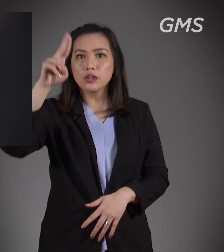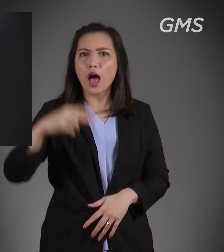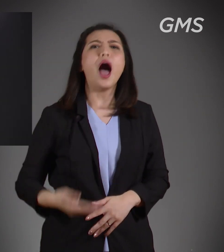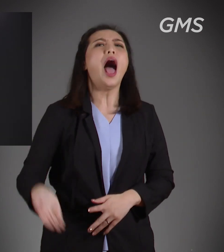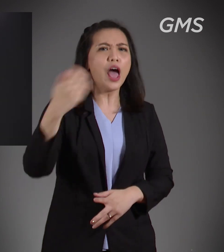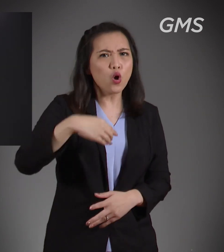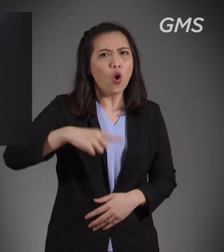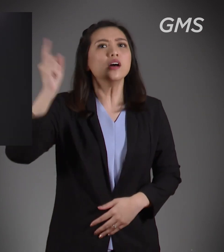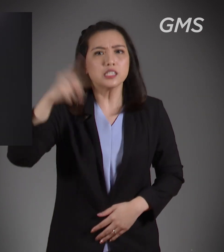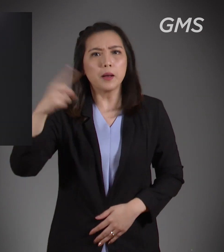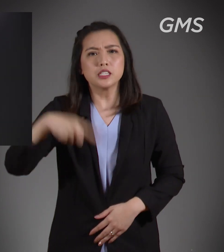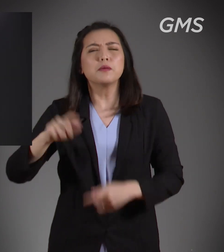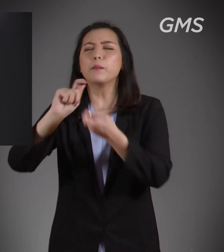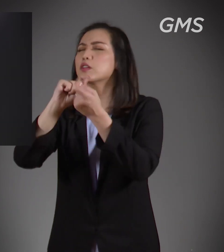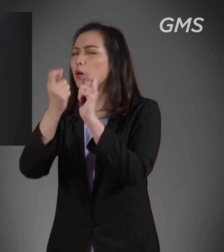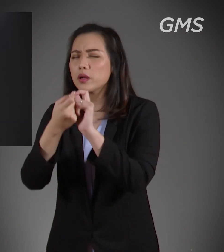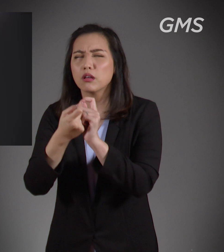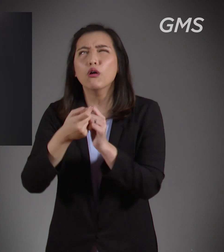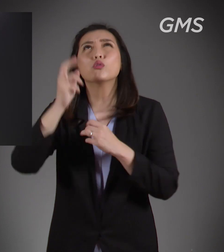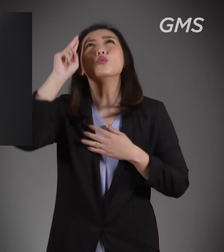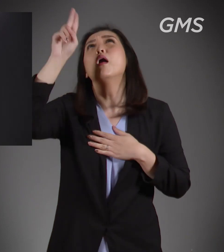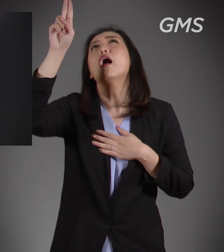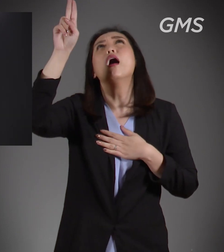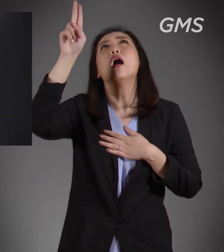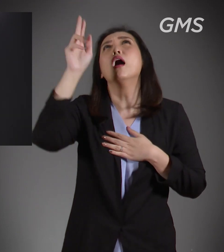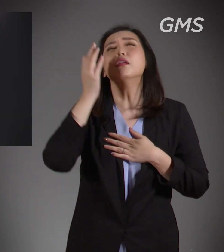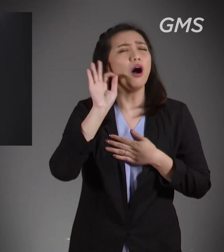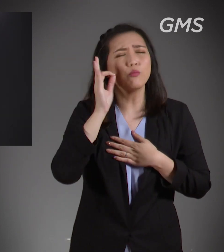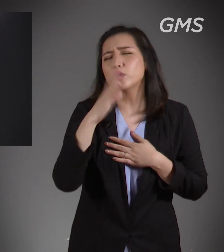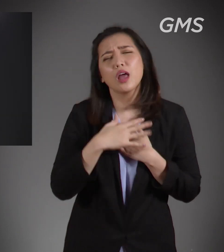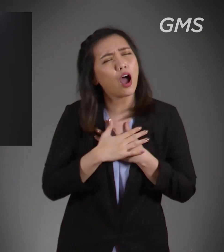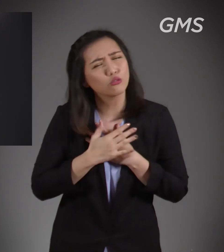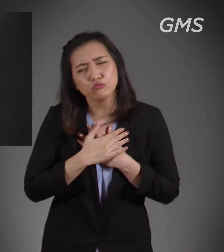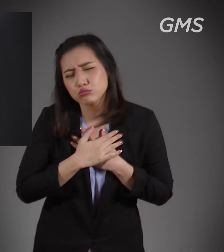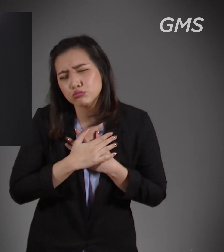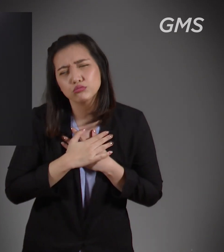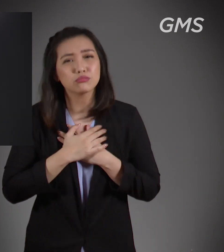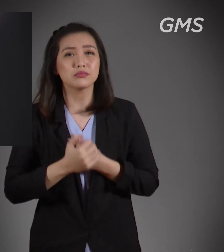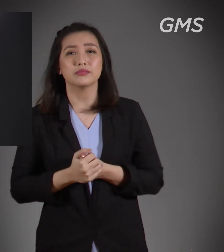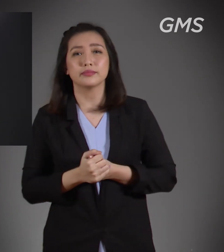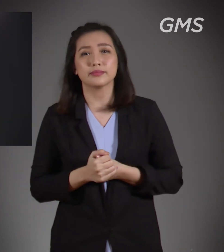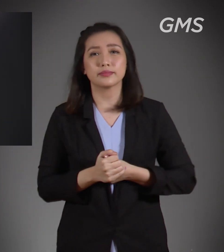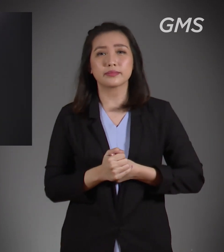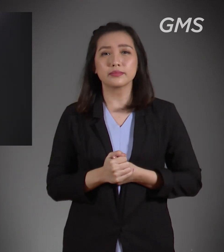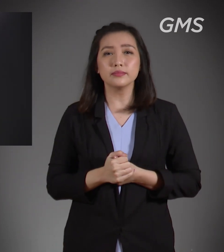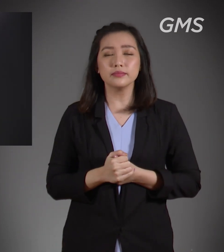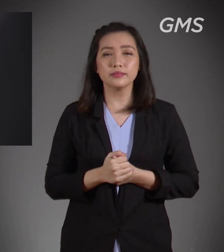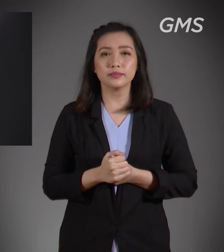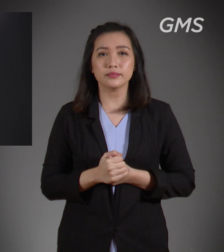cepat bertobat dan berkata, I'm sorry Lord, seperti Daud, jangan buang aku dari hadiratmu, jangan cabut rohmu daripadaku dan daripada